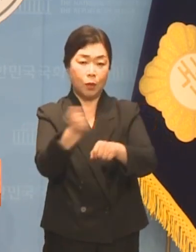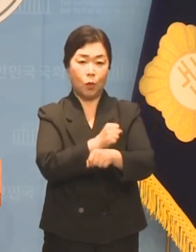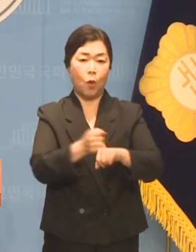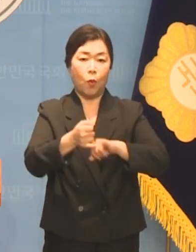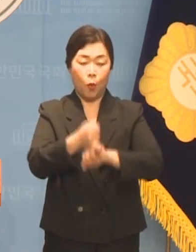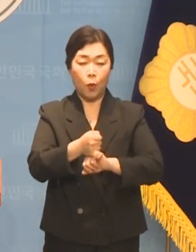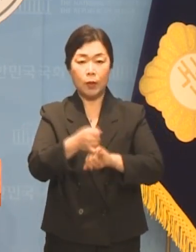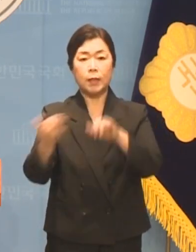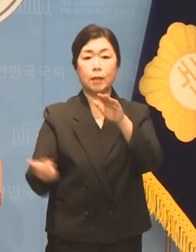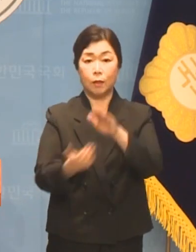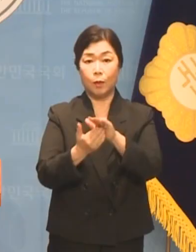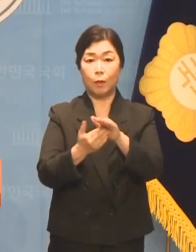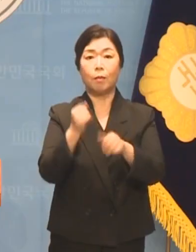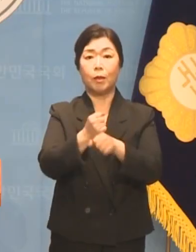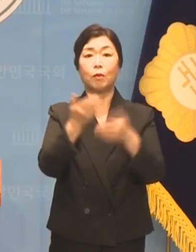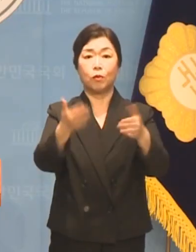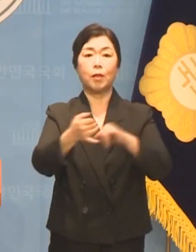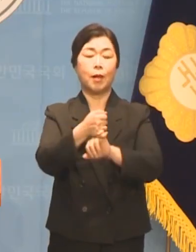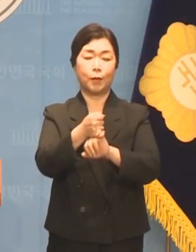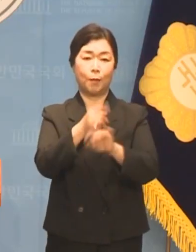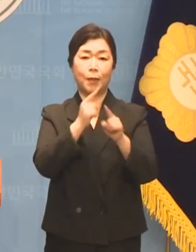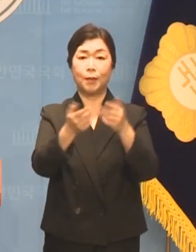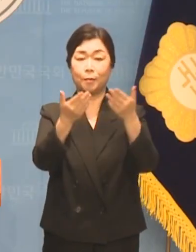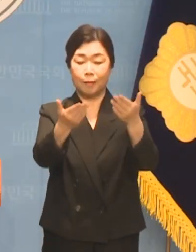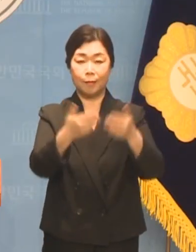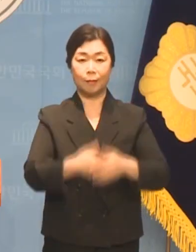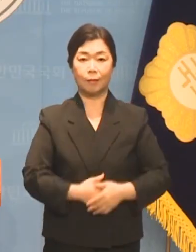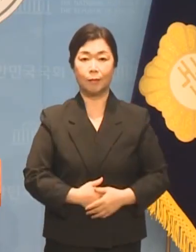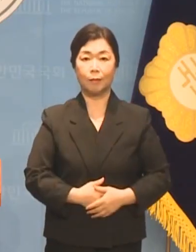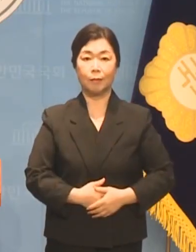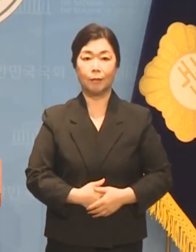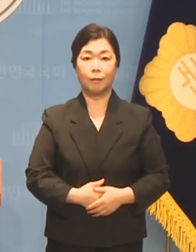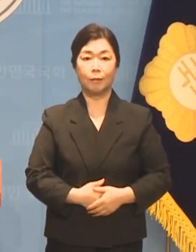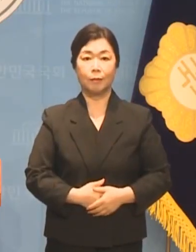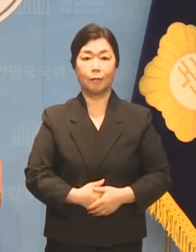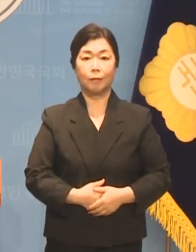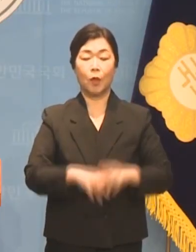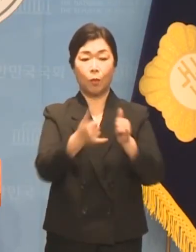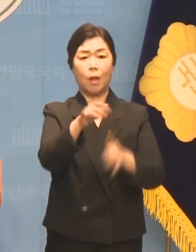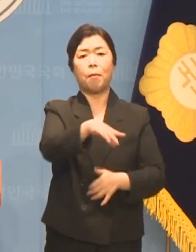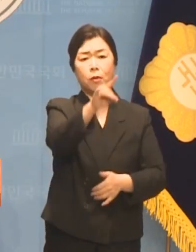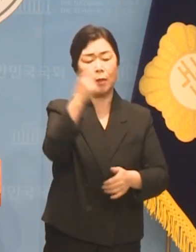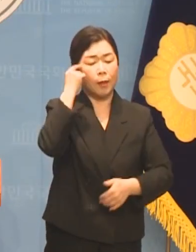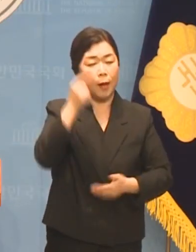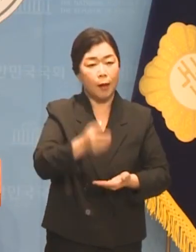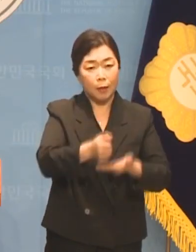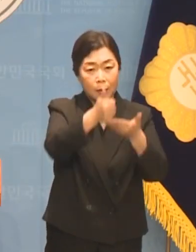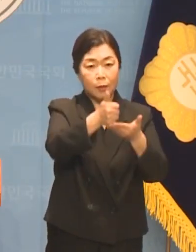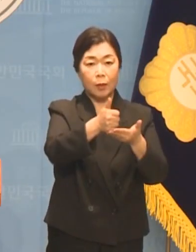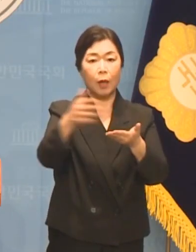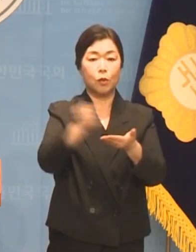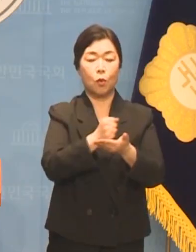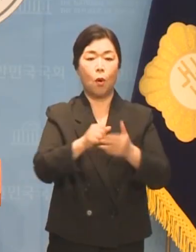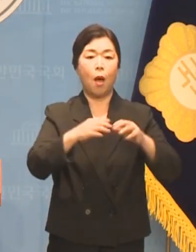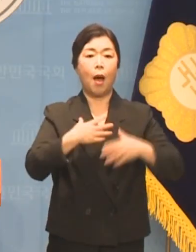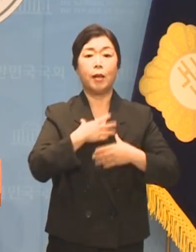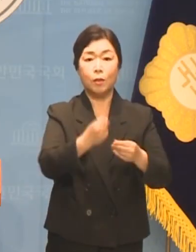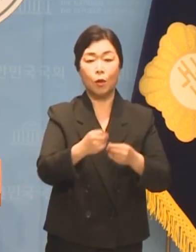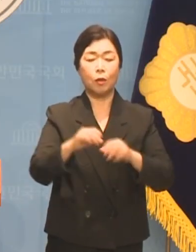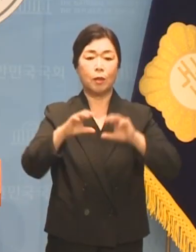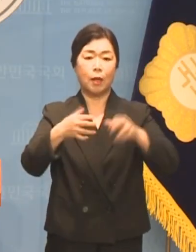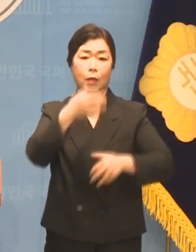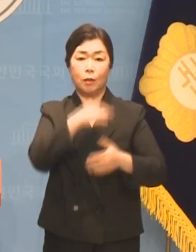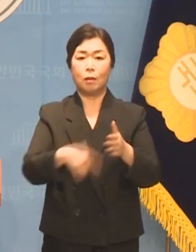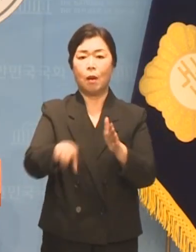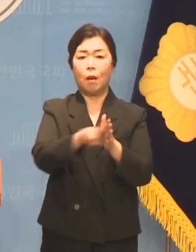현실로 만들겠다는 약속을 드립니다. 국민 퍼스트 정신으로 우리 안전과 국익을 최우선에